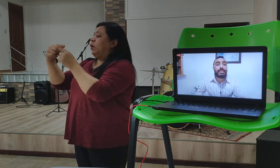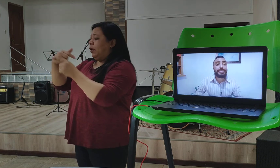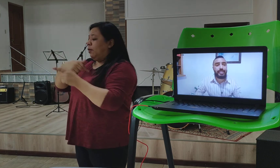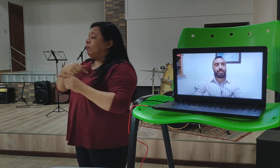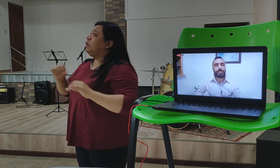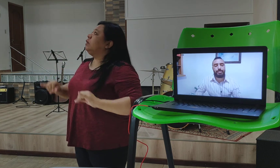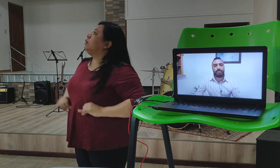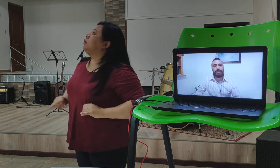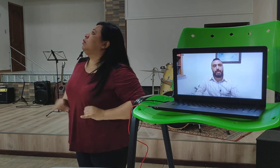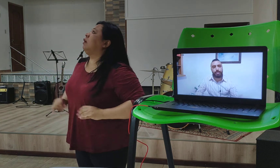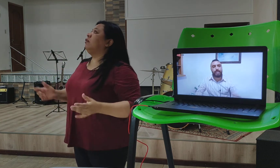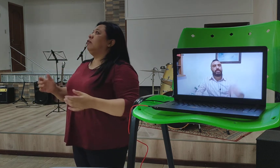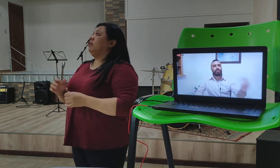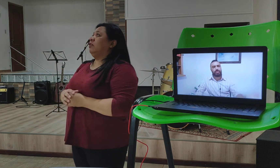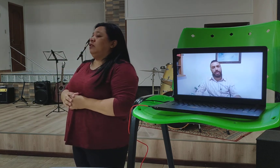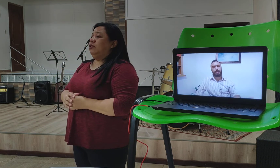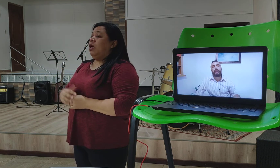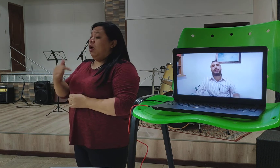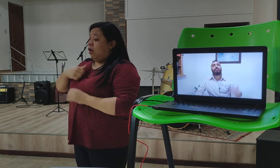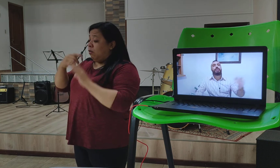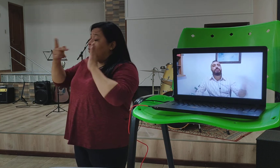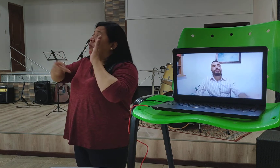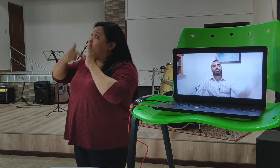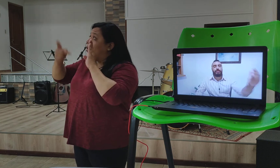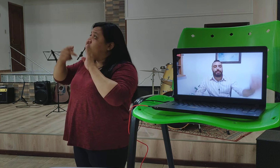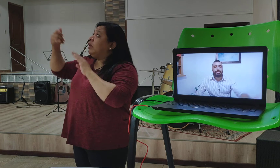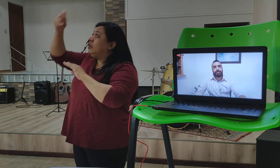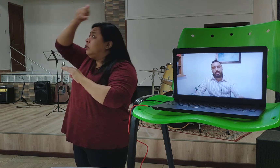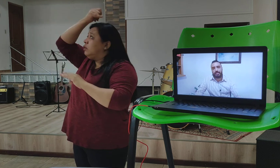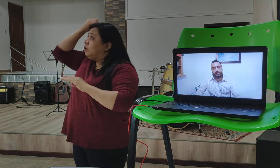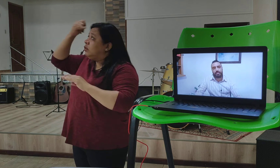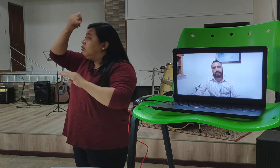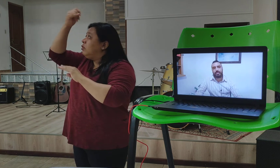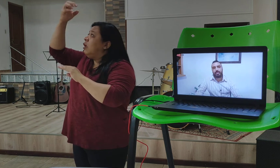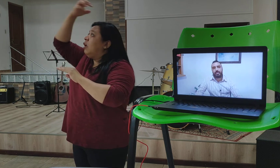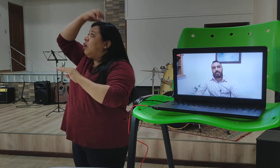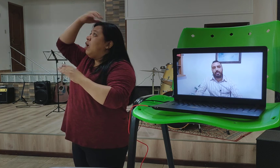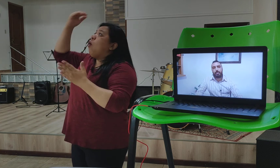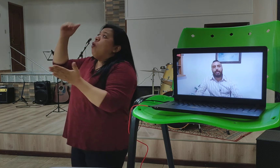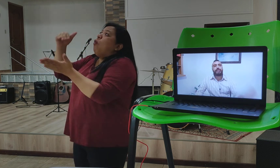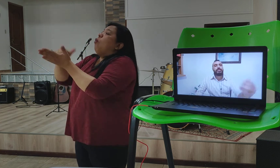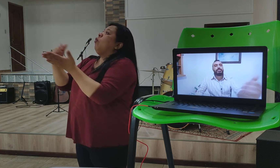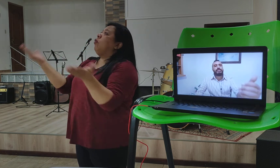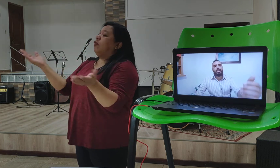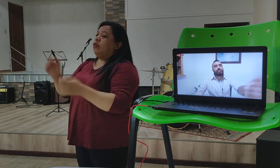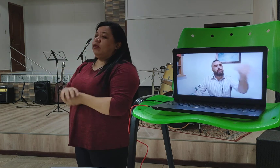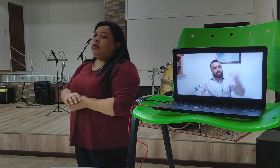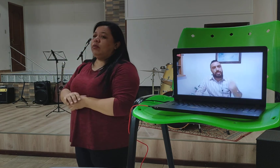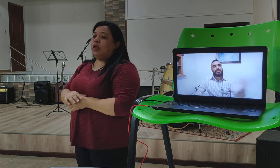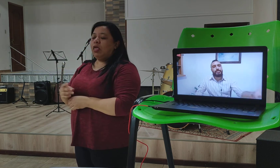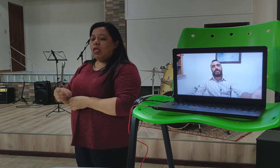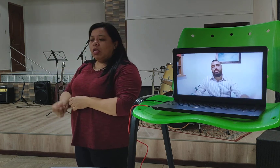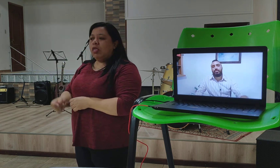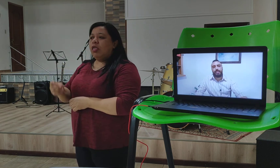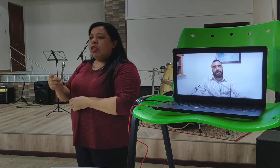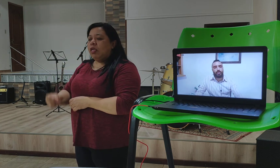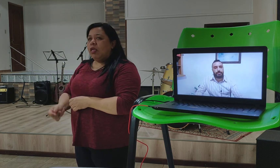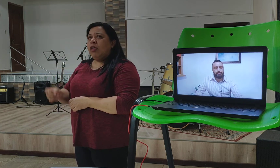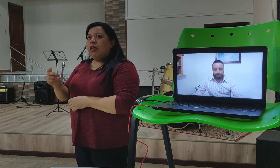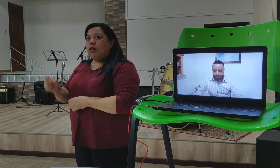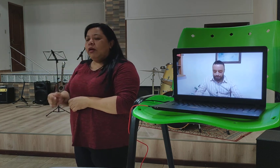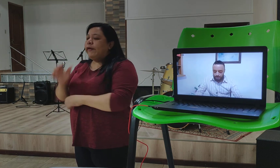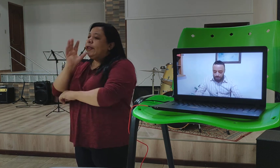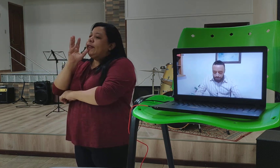isso está acontecendo em primeiro lugar? Por que tanto tempo? Por que está durando tanto tempo essa perseguição? Por que está acontecendo exclusivamente